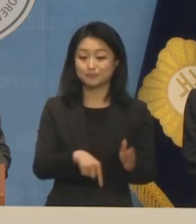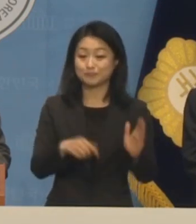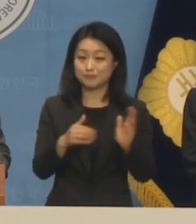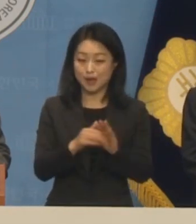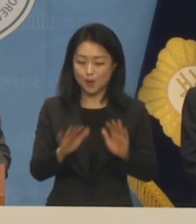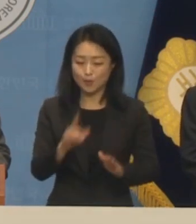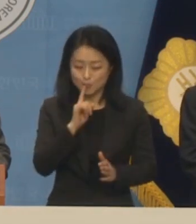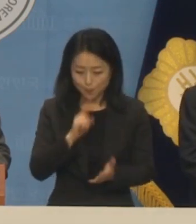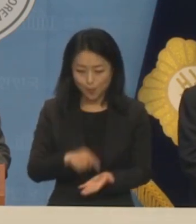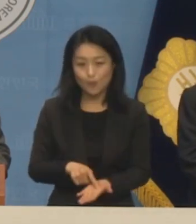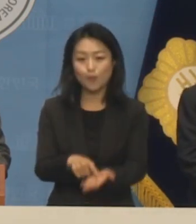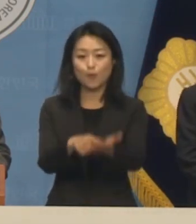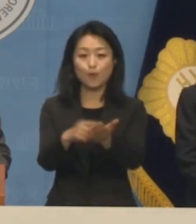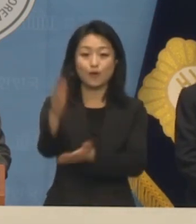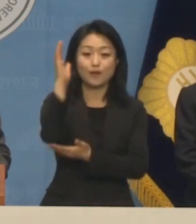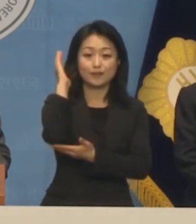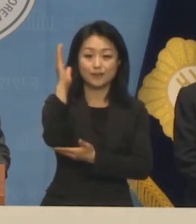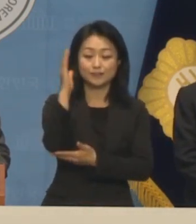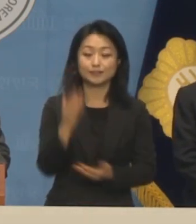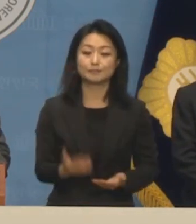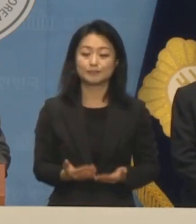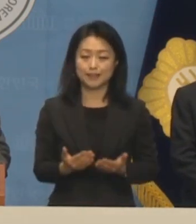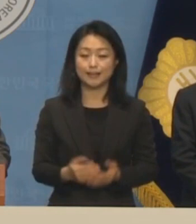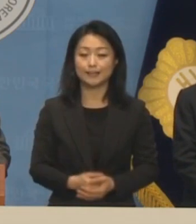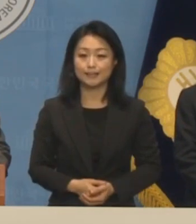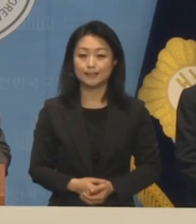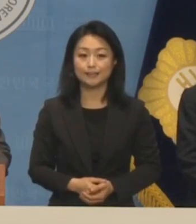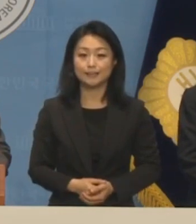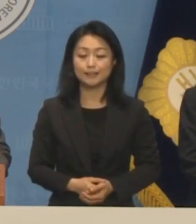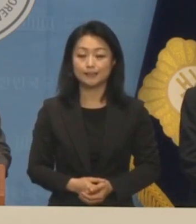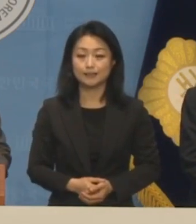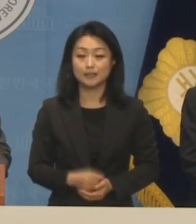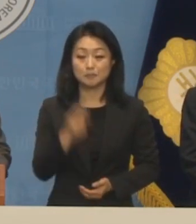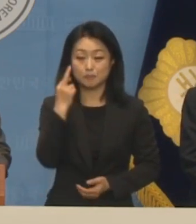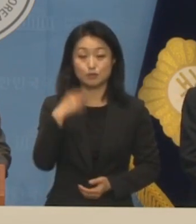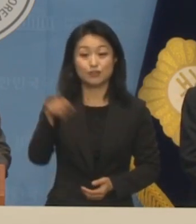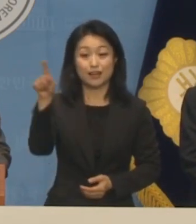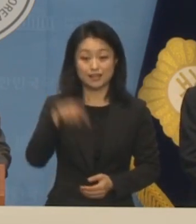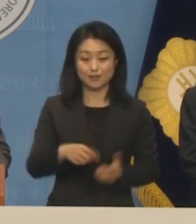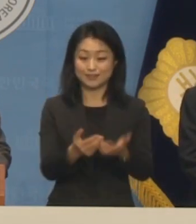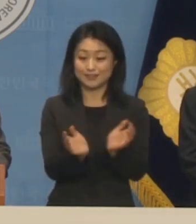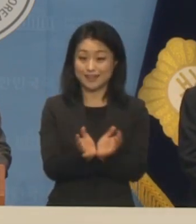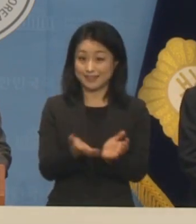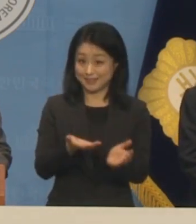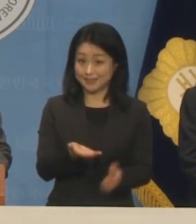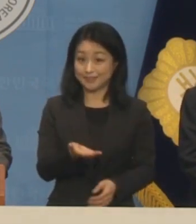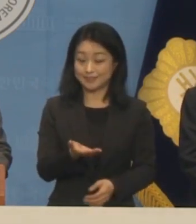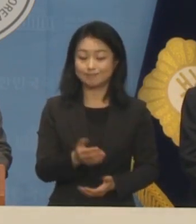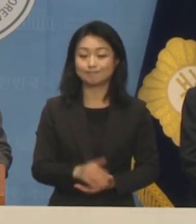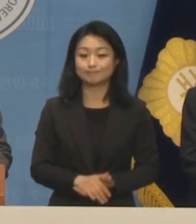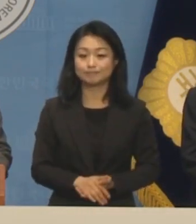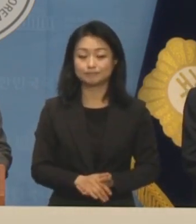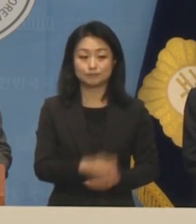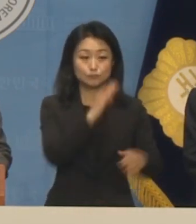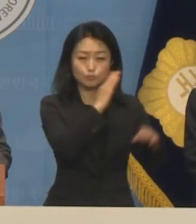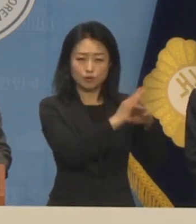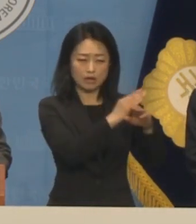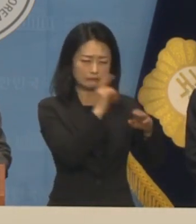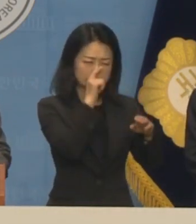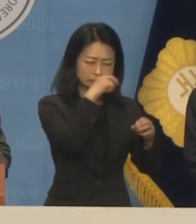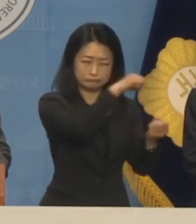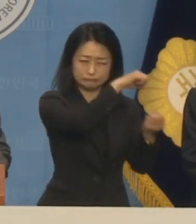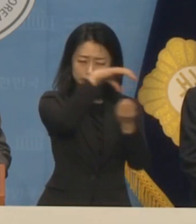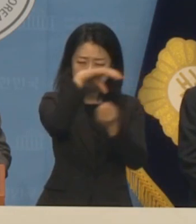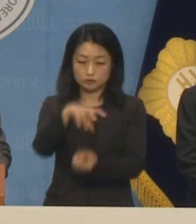보고 기자회견을 갖게 되었습니다. 우리 방미 외교단은 오물풍선 사태와